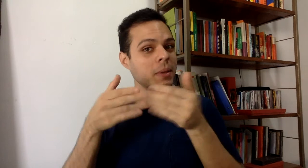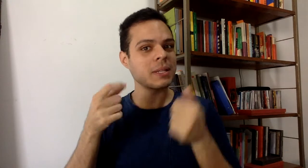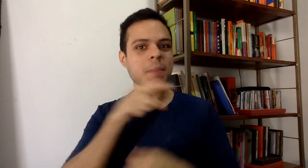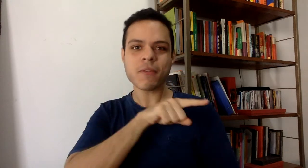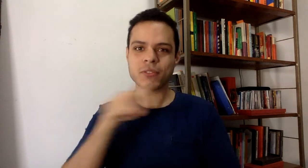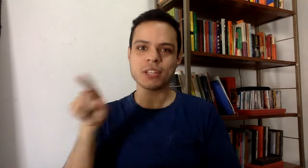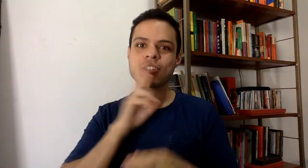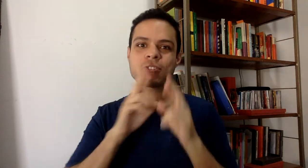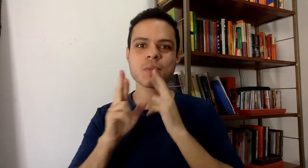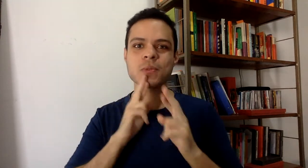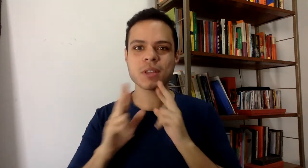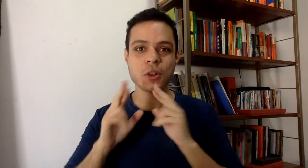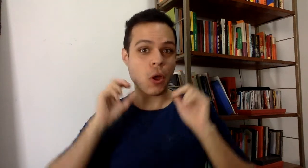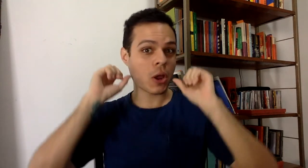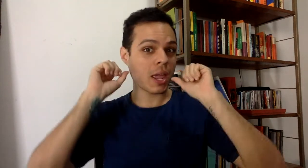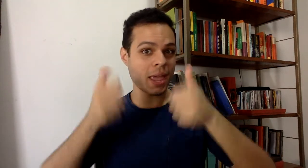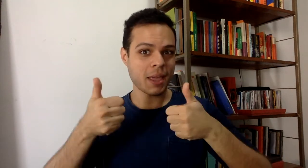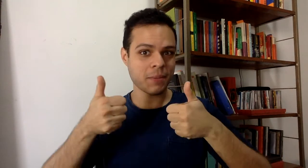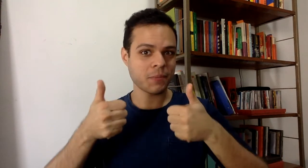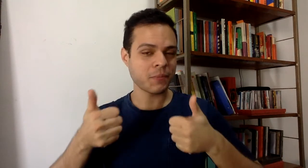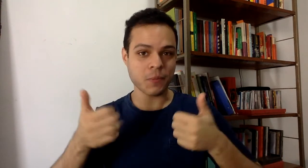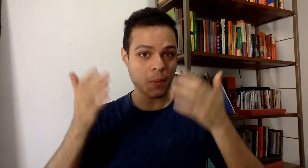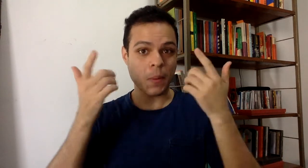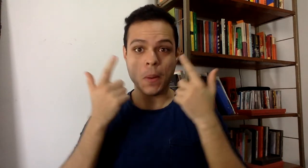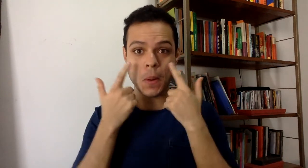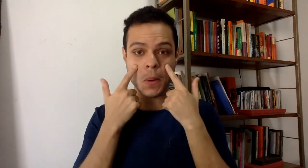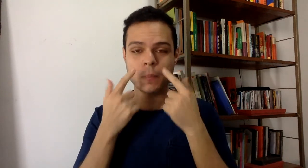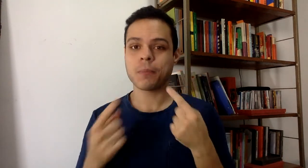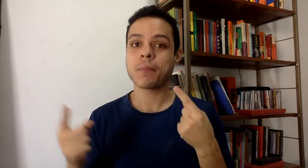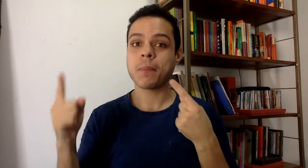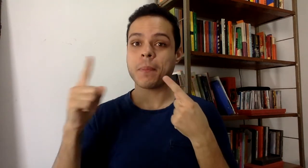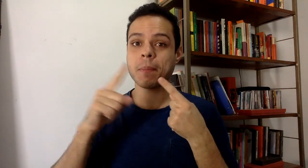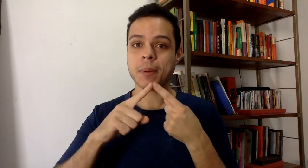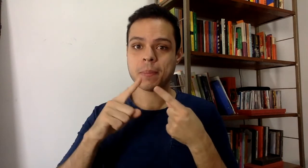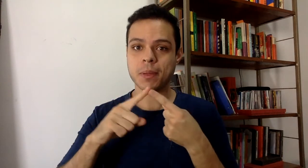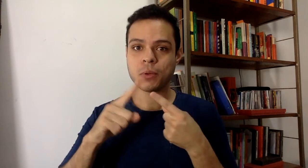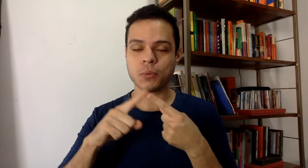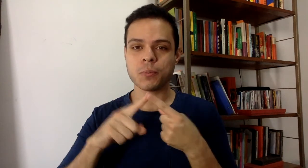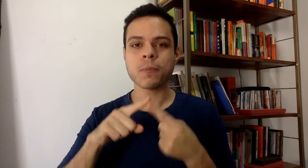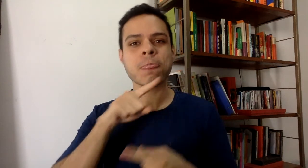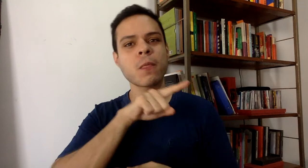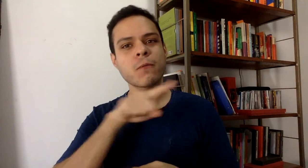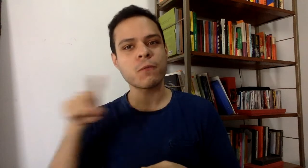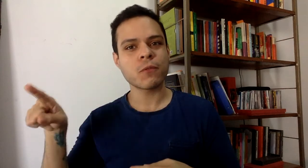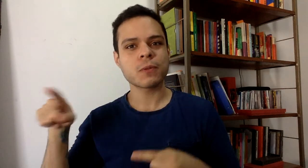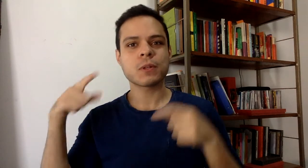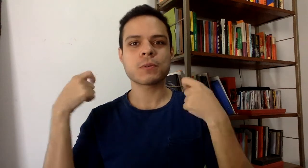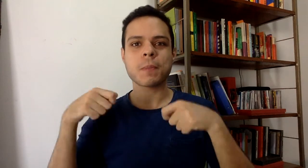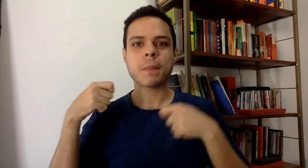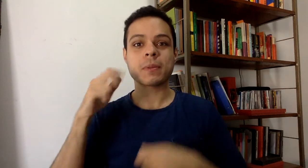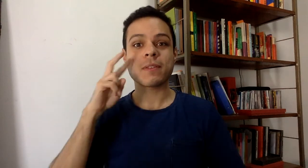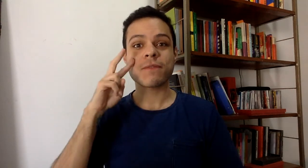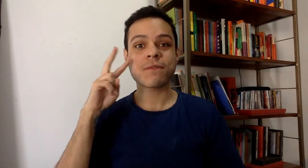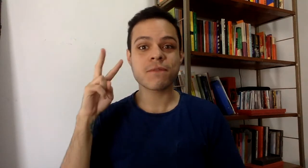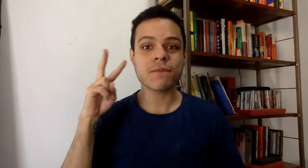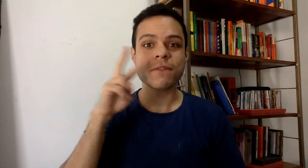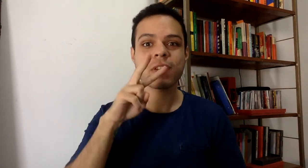vocês responderem, ok? Olha só. Primeiro, vocês precisam ver o